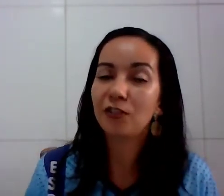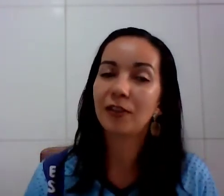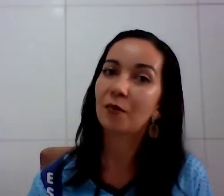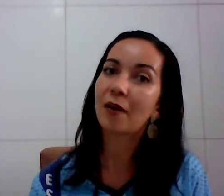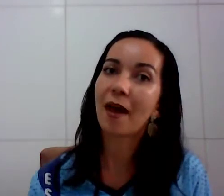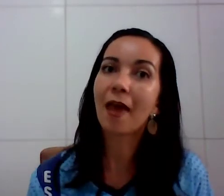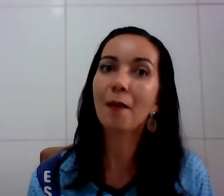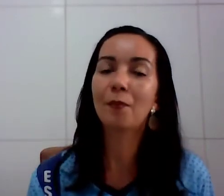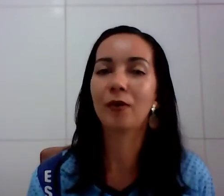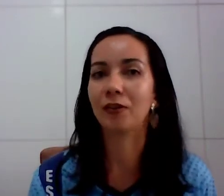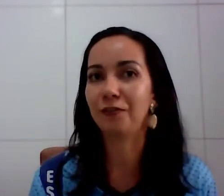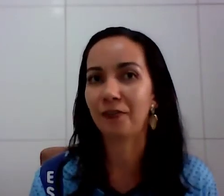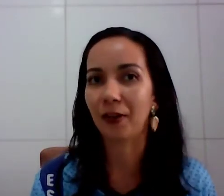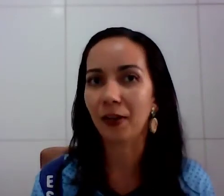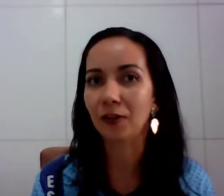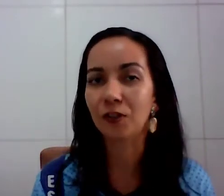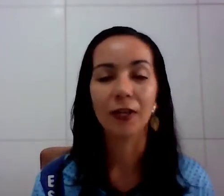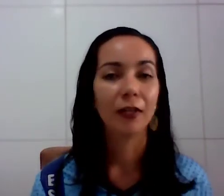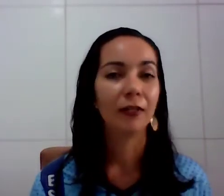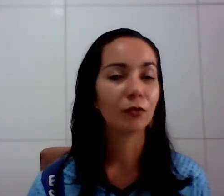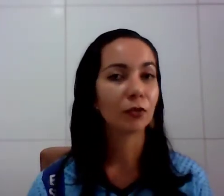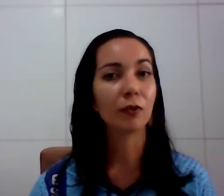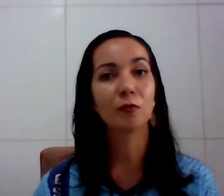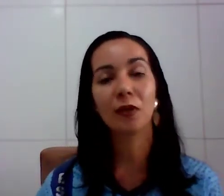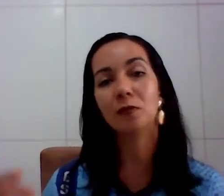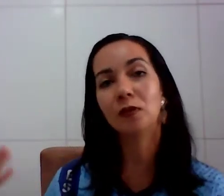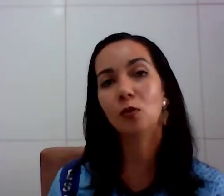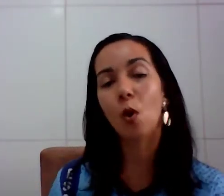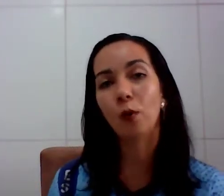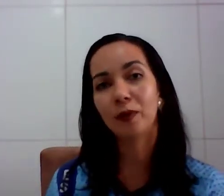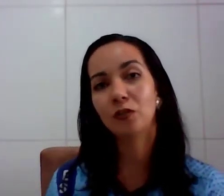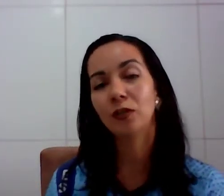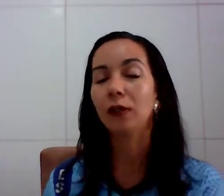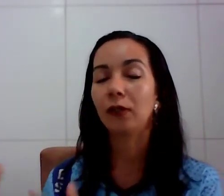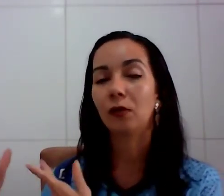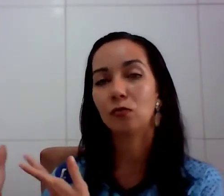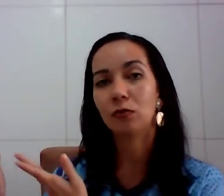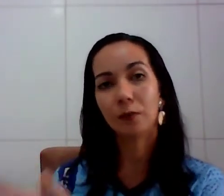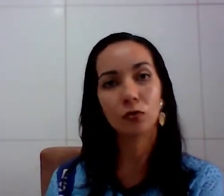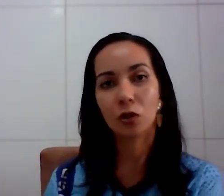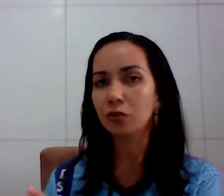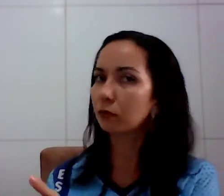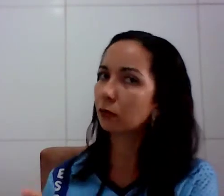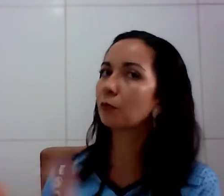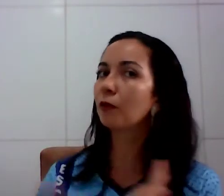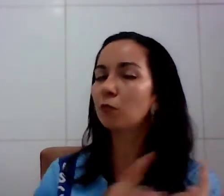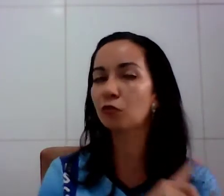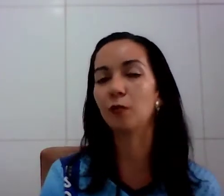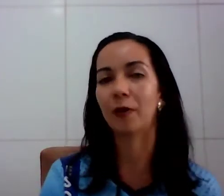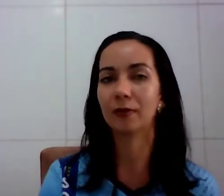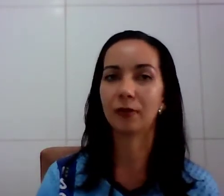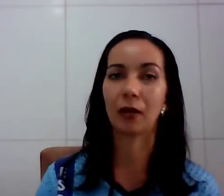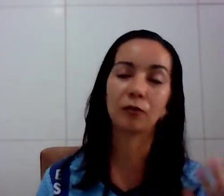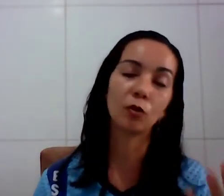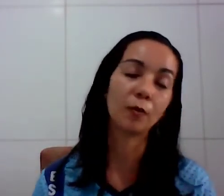era uma época diferente. Não são as mesmas roupas que nós usamos hoje, não são as mesmas do passado. As roupas